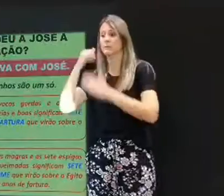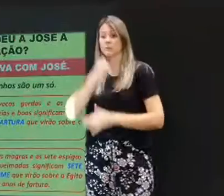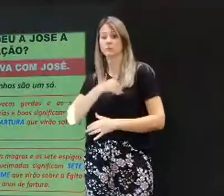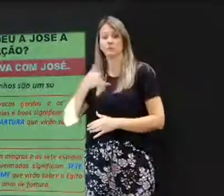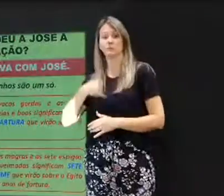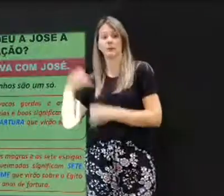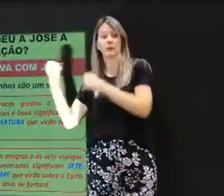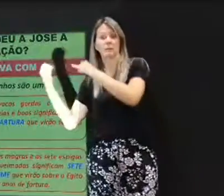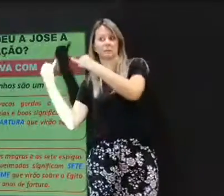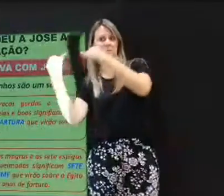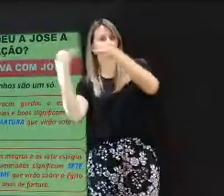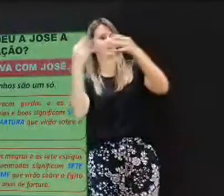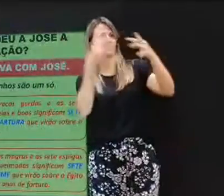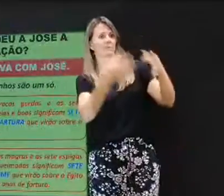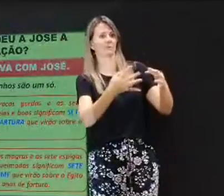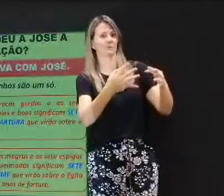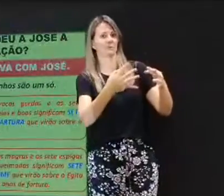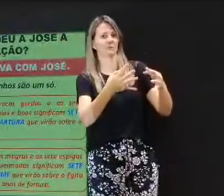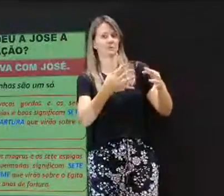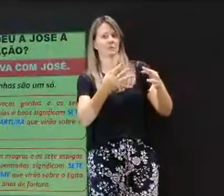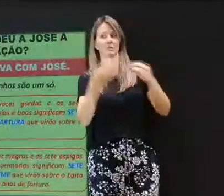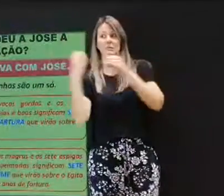o significado desse sonho.